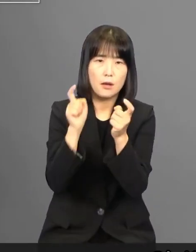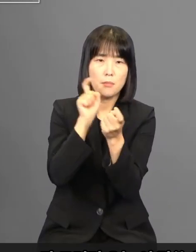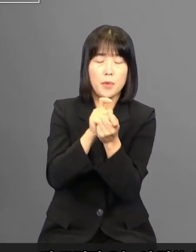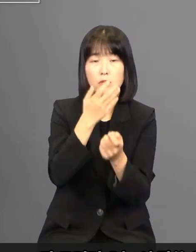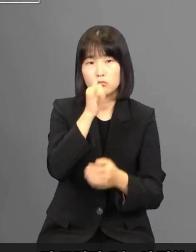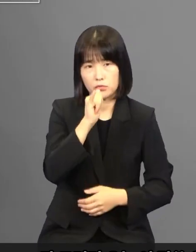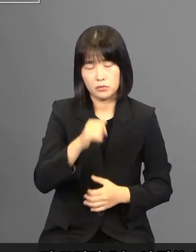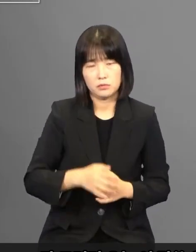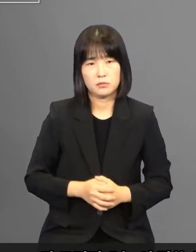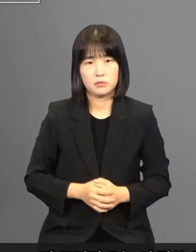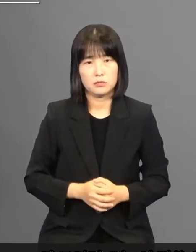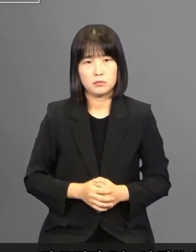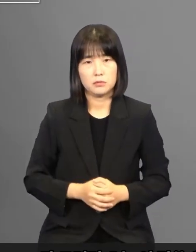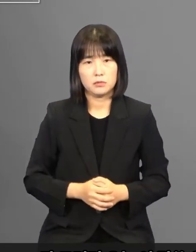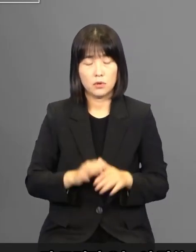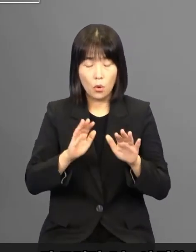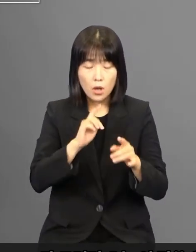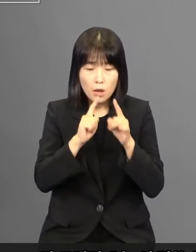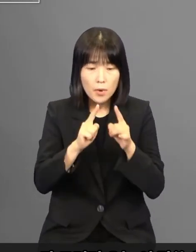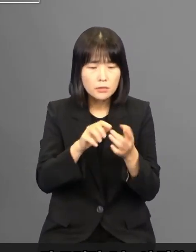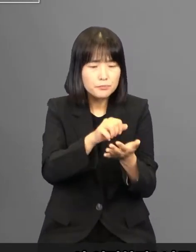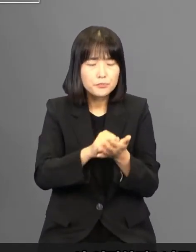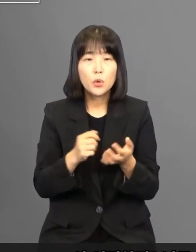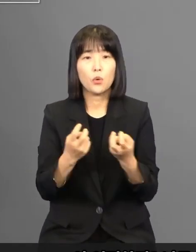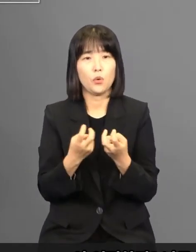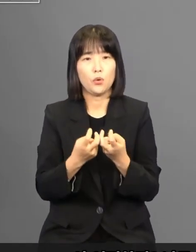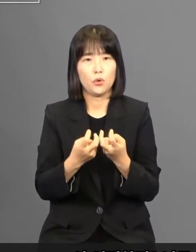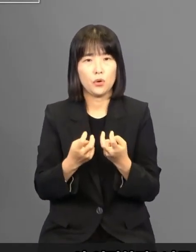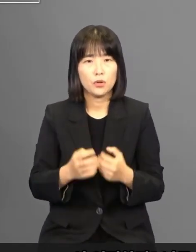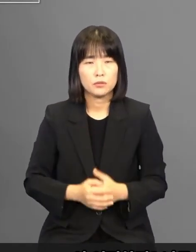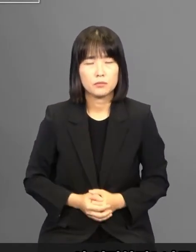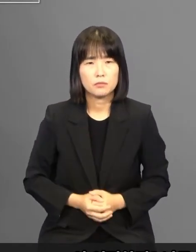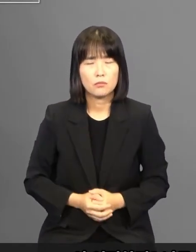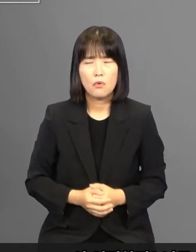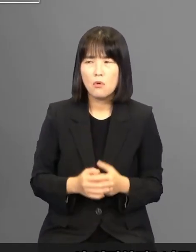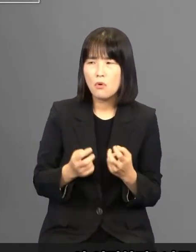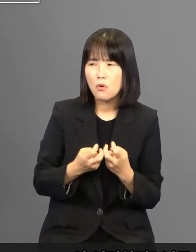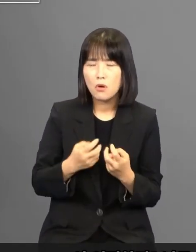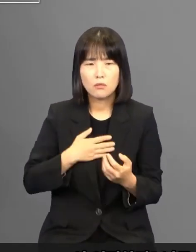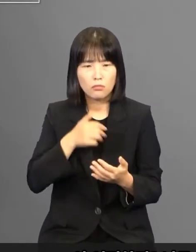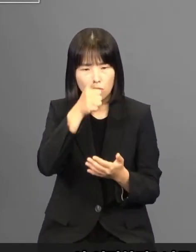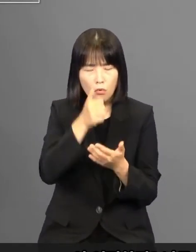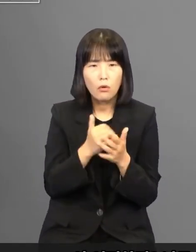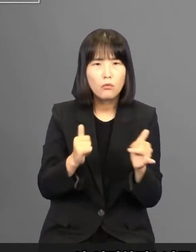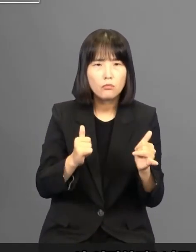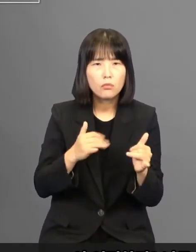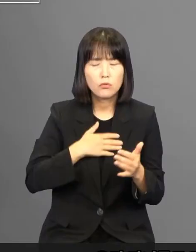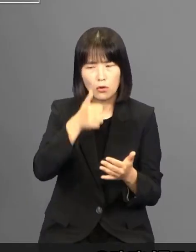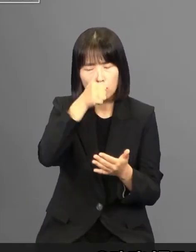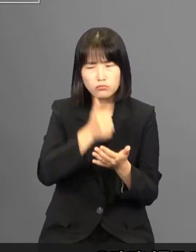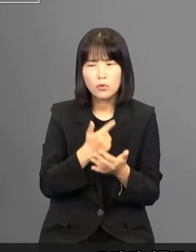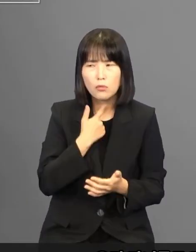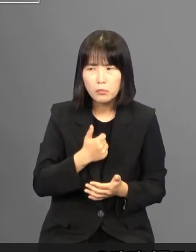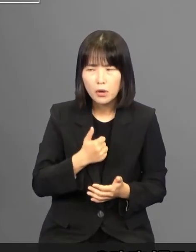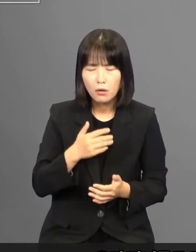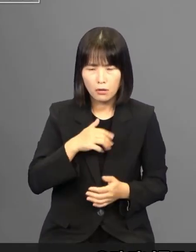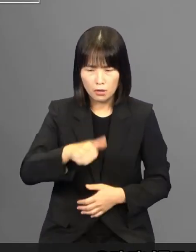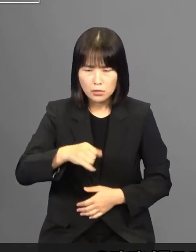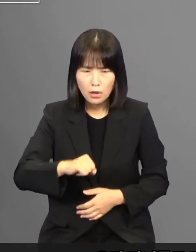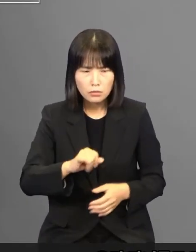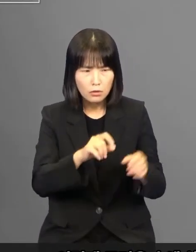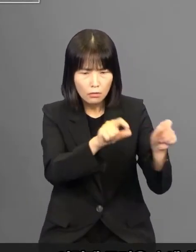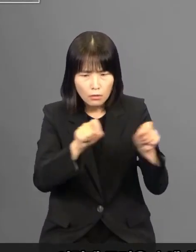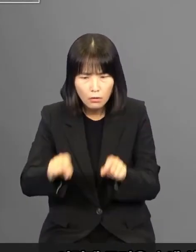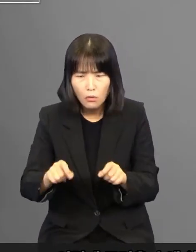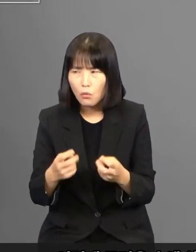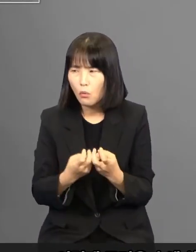말씀이에요. 자, 그러면 오늘 이 말씀 우리가 어떻게 받아들여야 될까요? 어떡하지? 나도 죄인인데, 나도 죄를 지었는데 우리 자녀들도 다 그렇게 되는 거